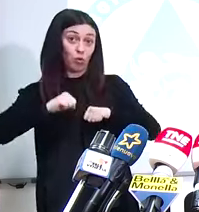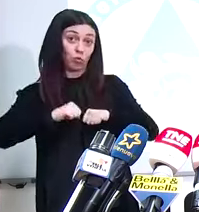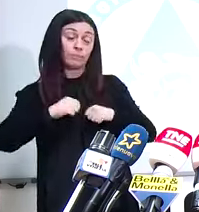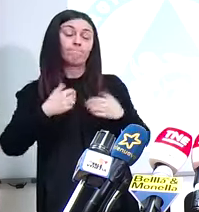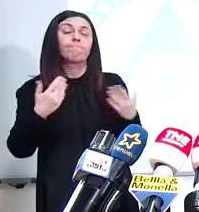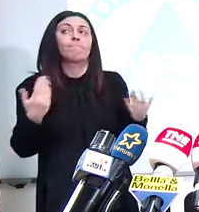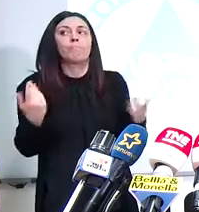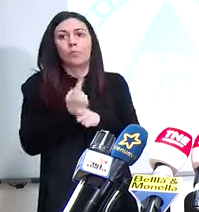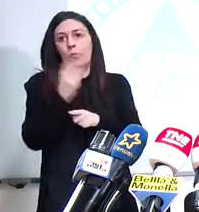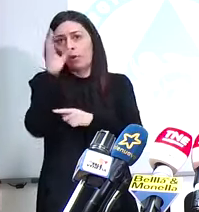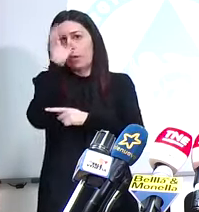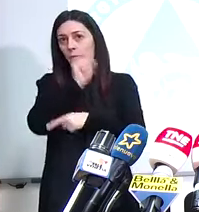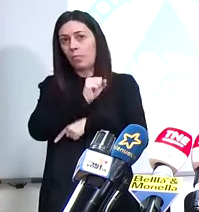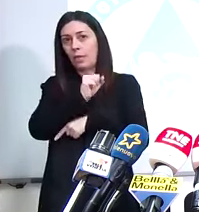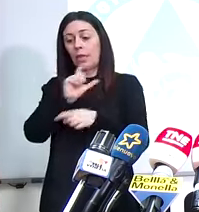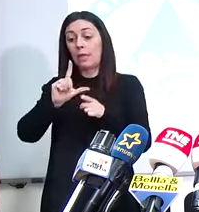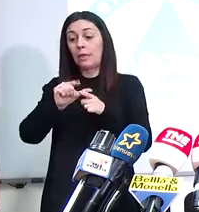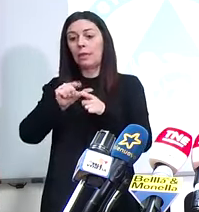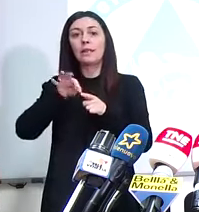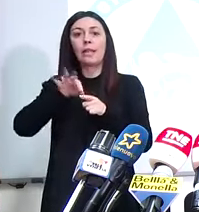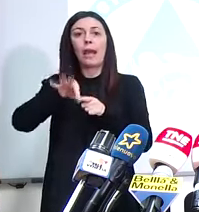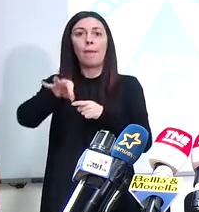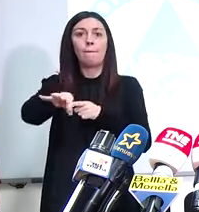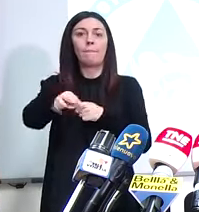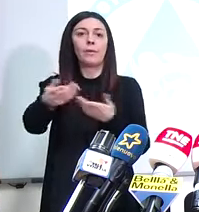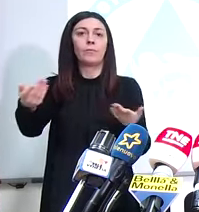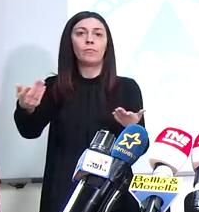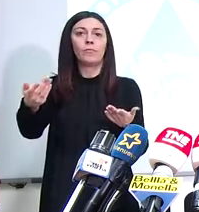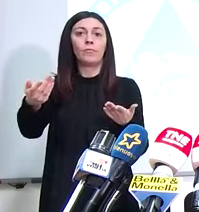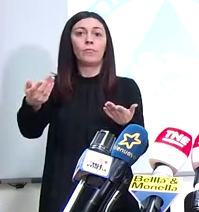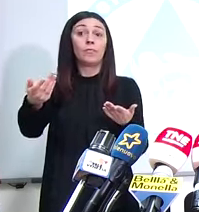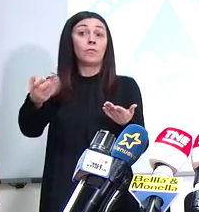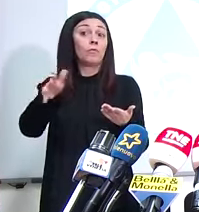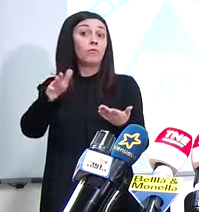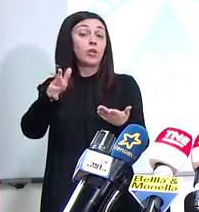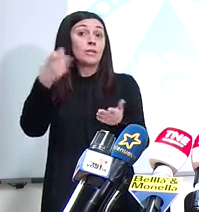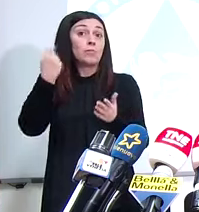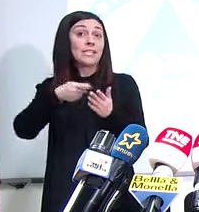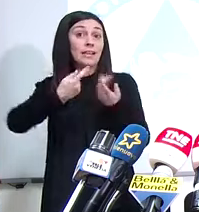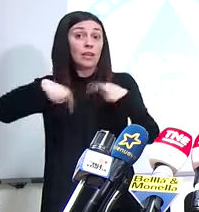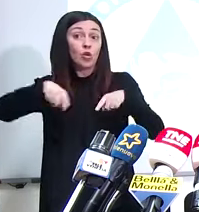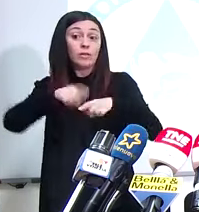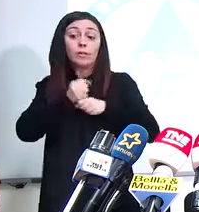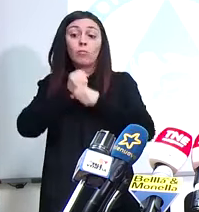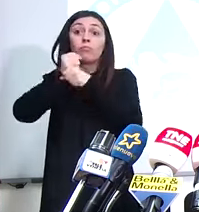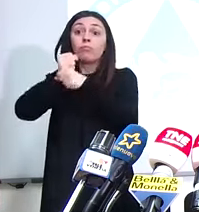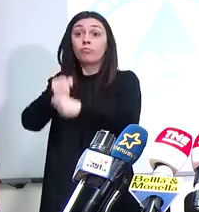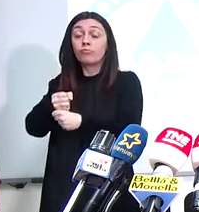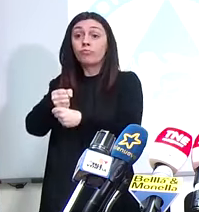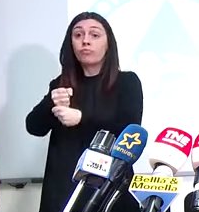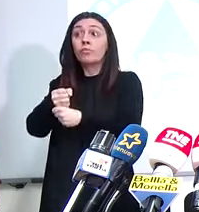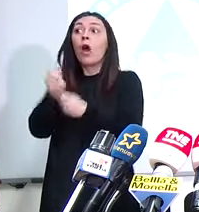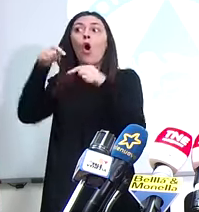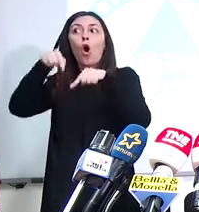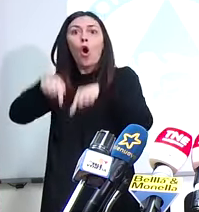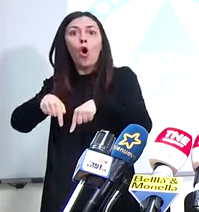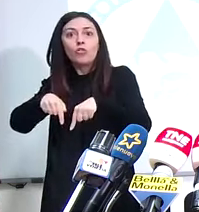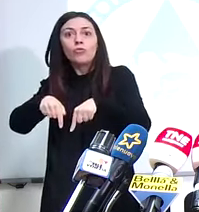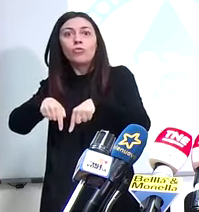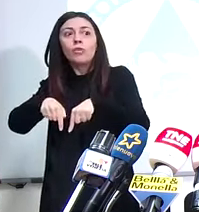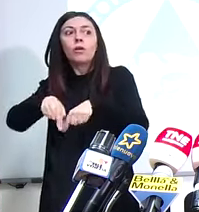perché se è vero che potrebbe essere potrebbe essere che il presidente del consiglio incaricato sciolga la riserva oggi verosimilmente